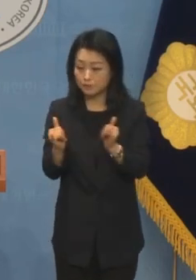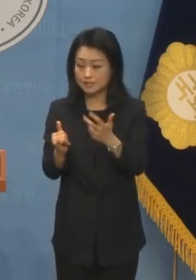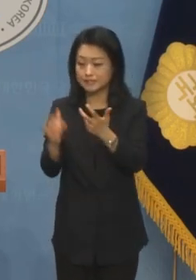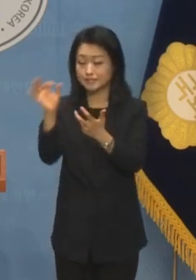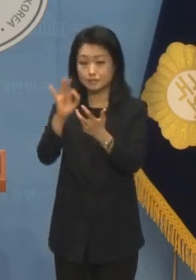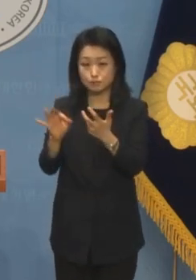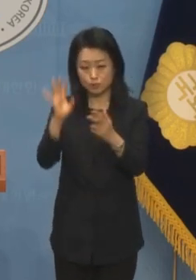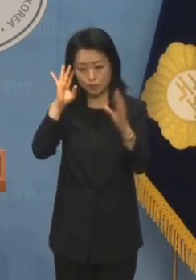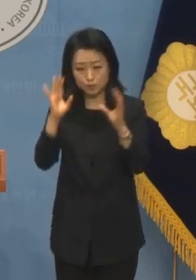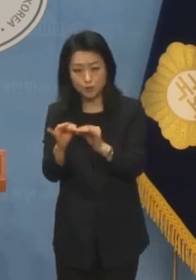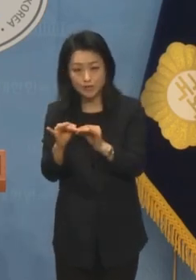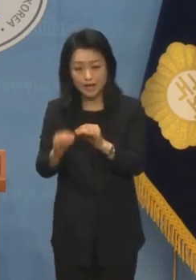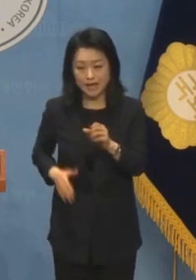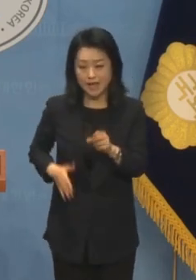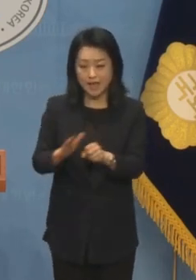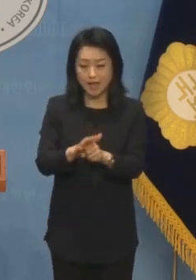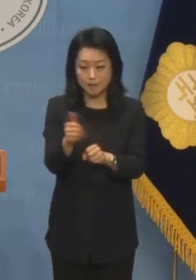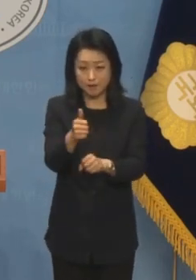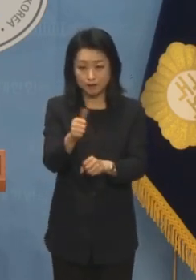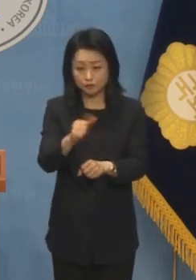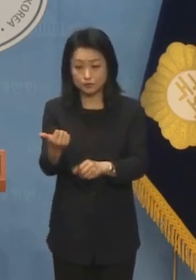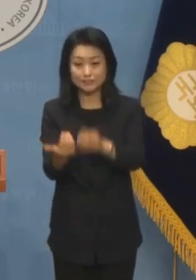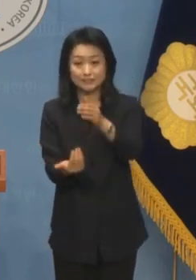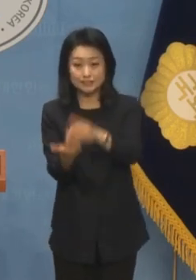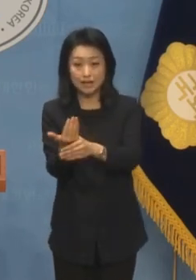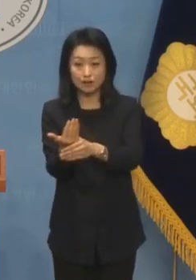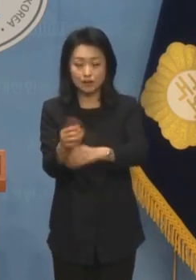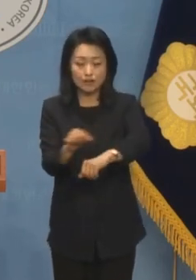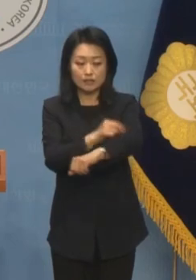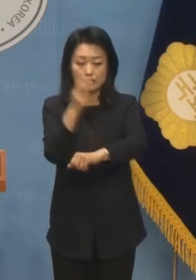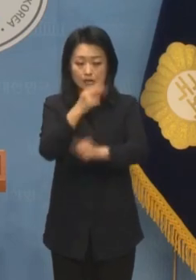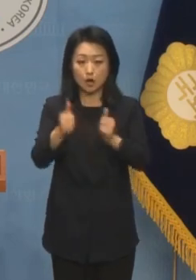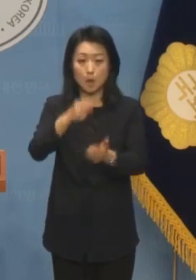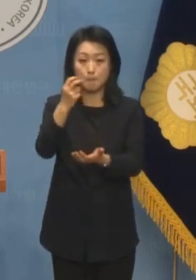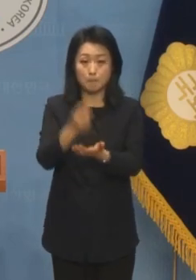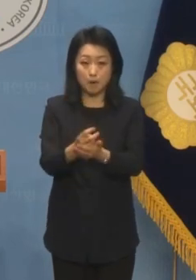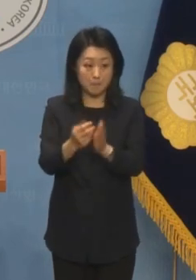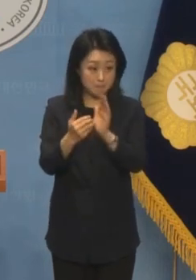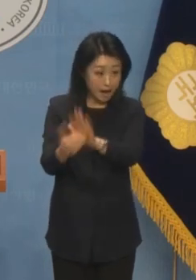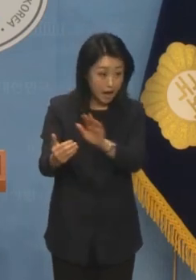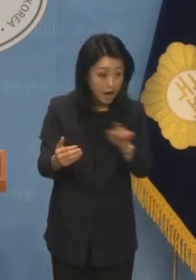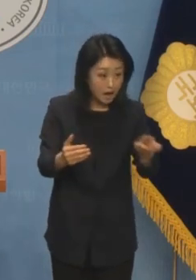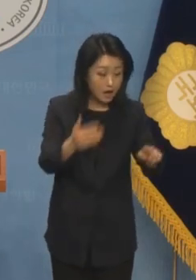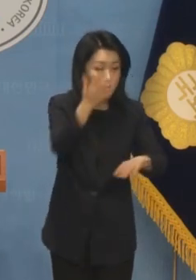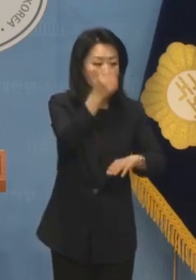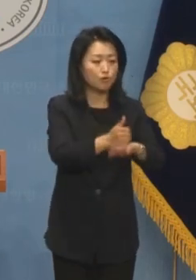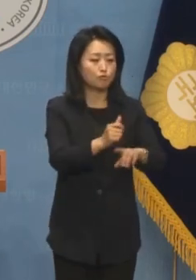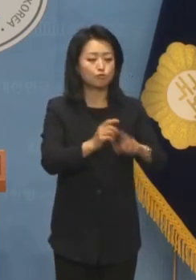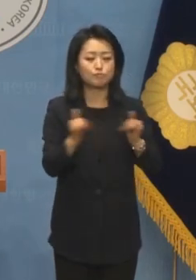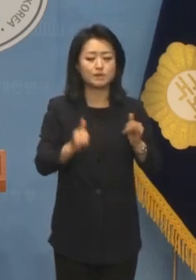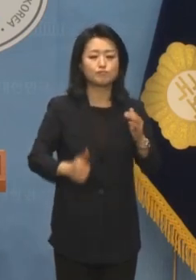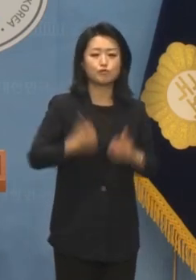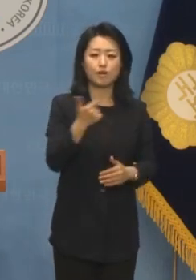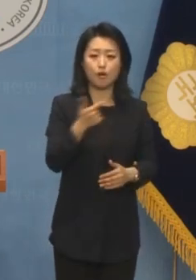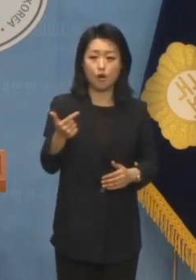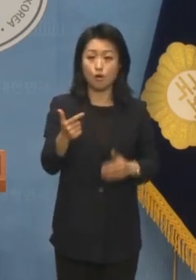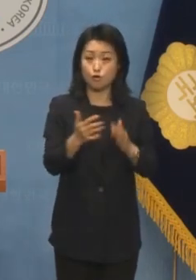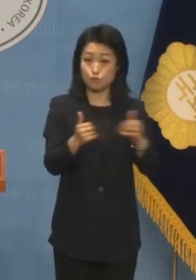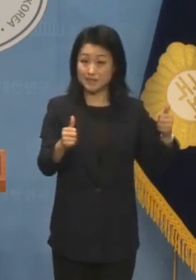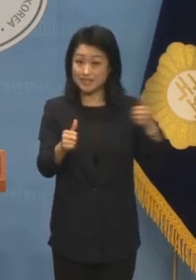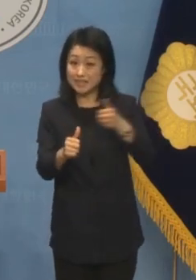찬성하는 해병대원 특검법을 막는 건 더 큰 저항과 분노만 부를 뿐입니다. 국민을 이기는